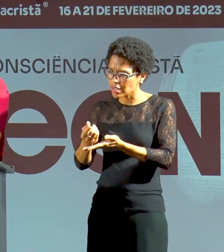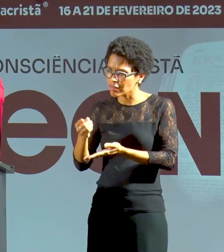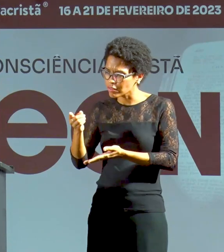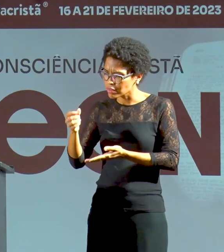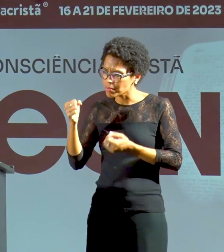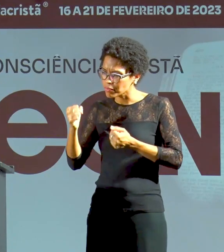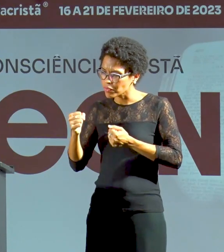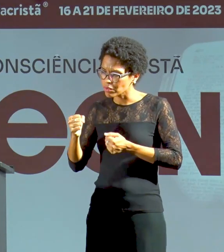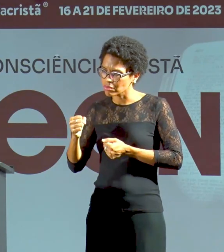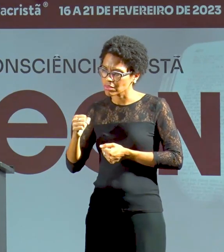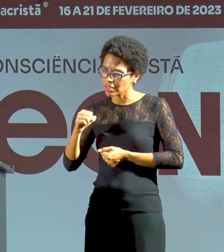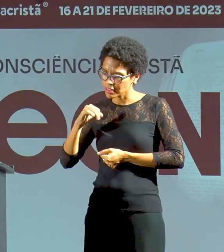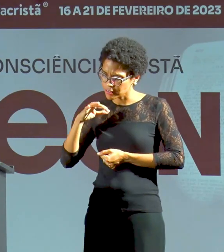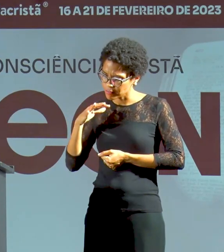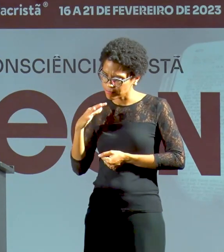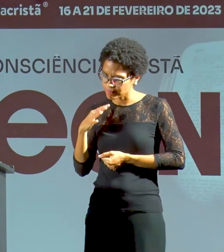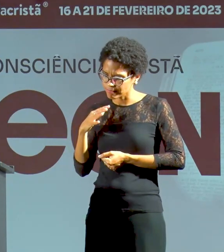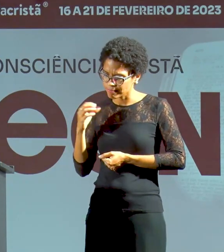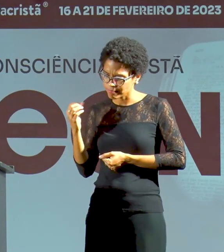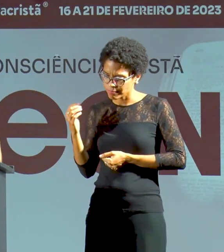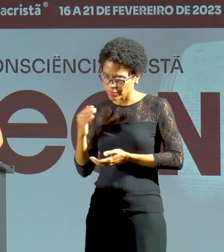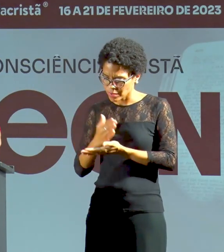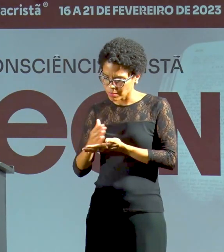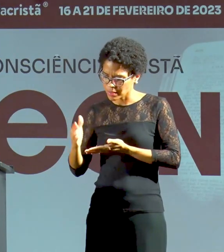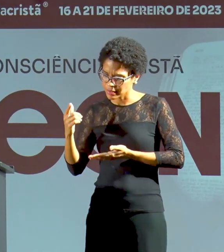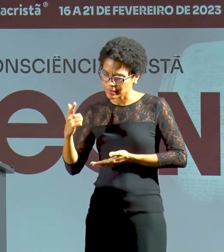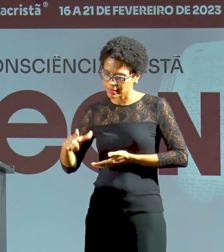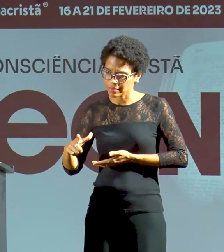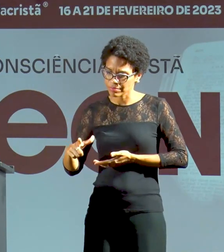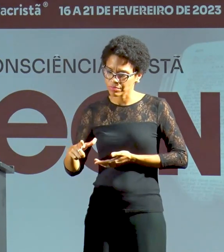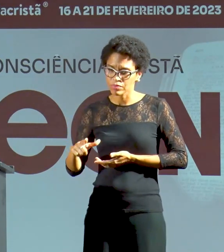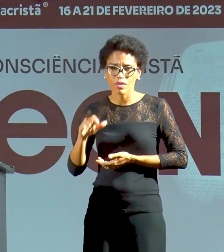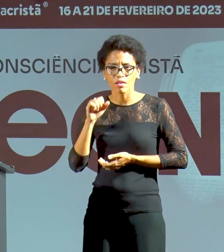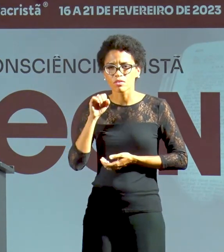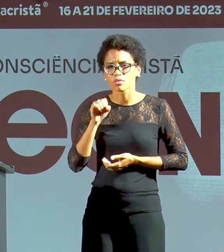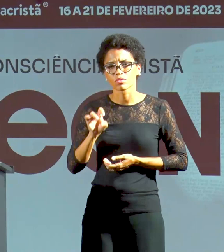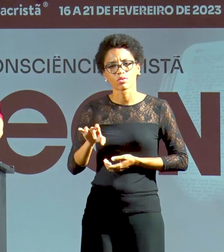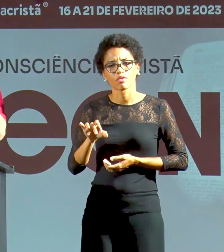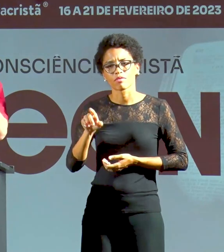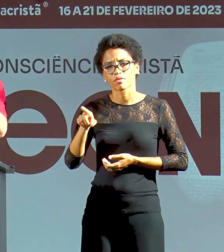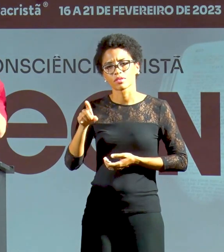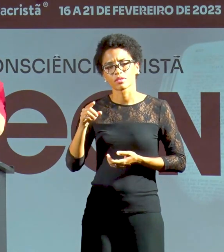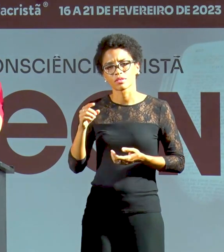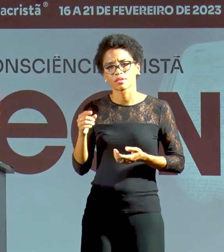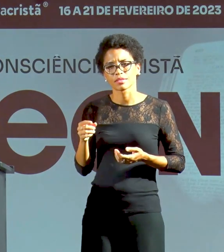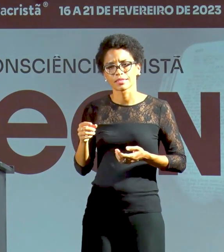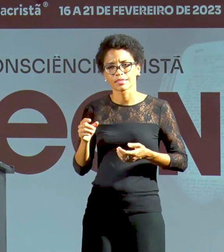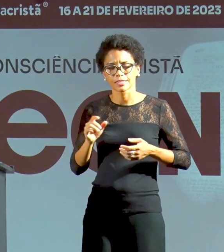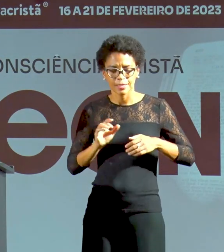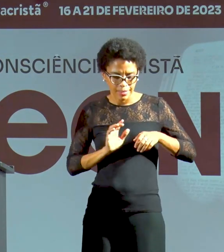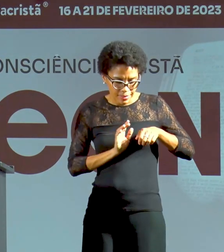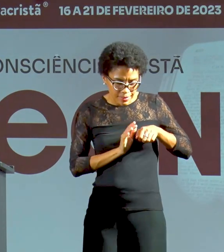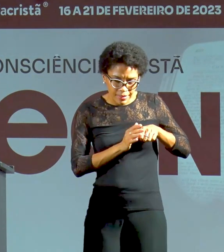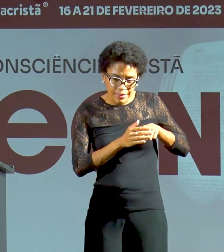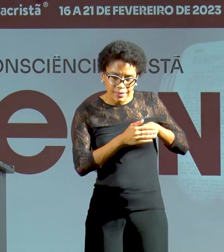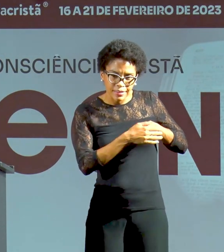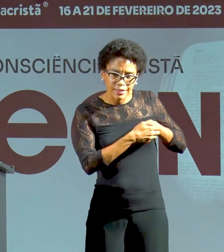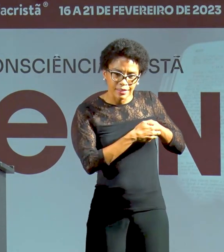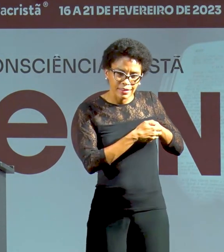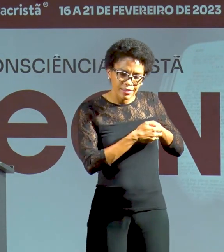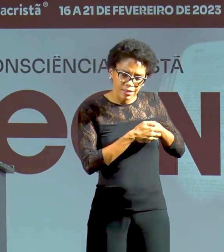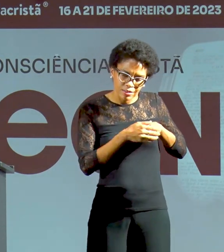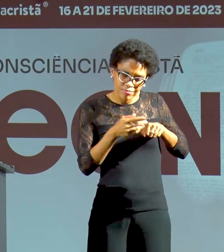basta você decidir Hoje assim como Rute buscar Refúgio Nas Asas do Senhor